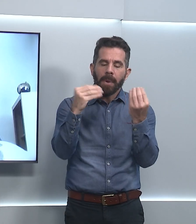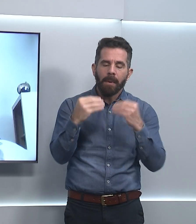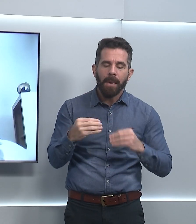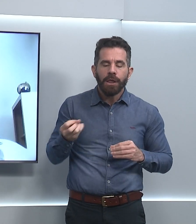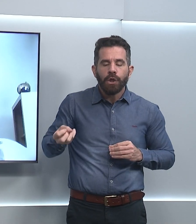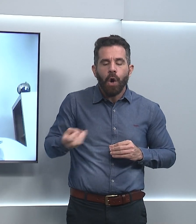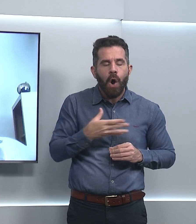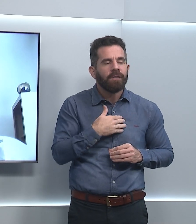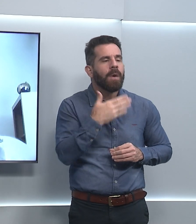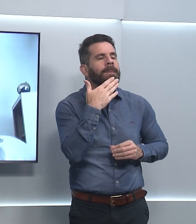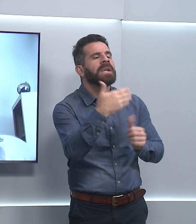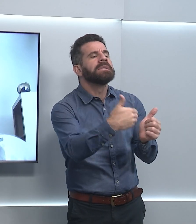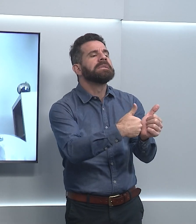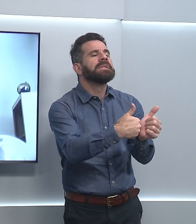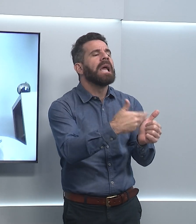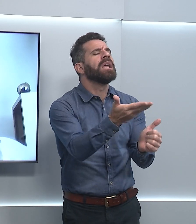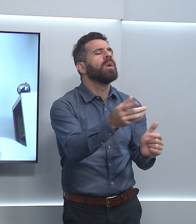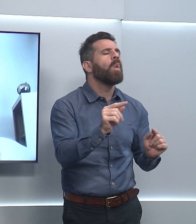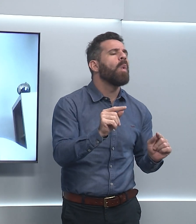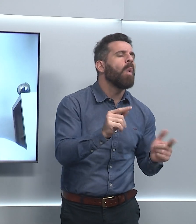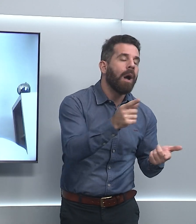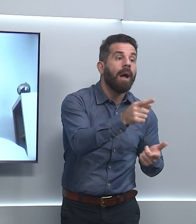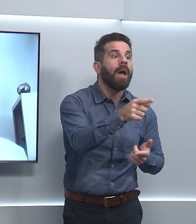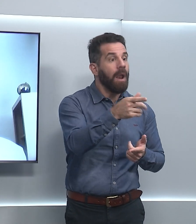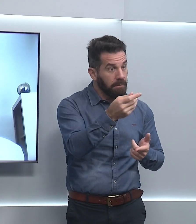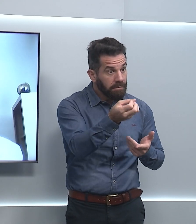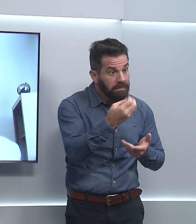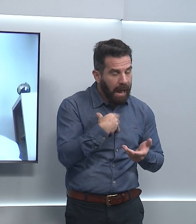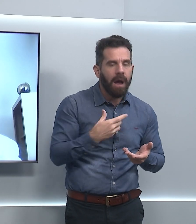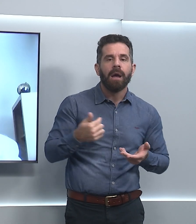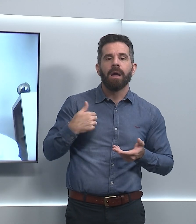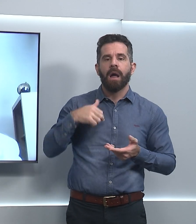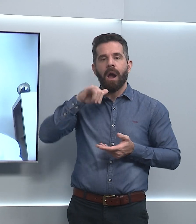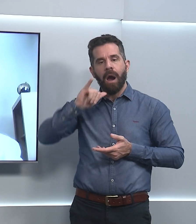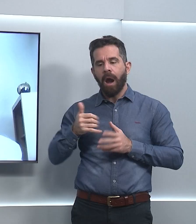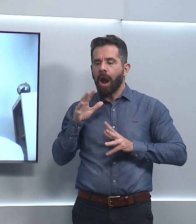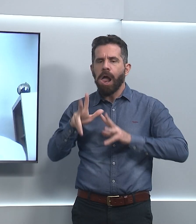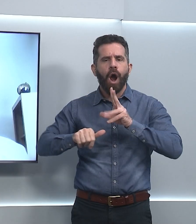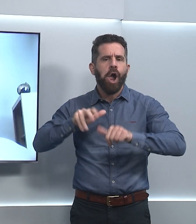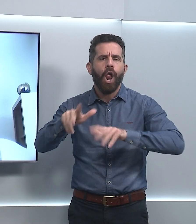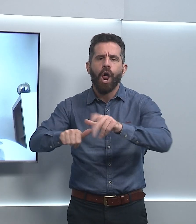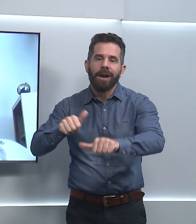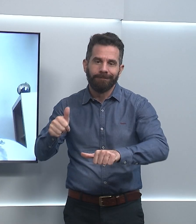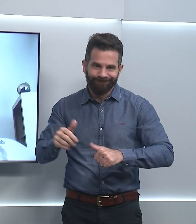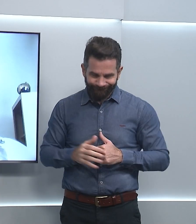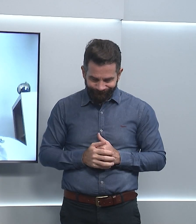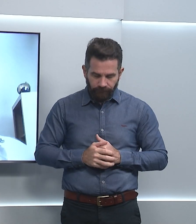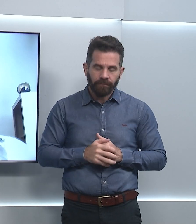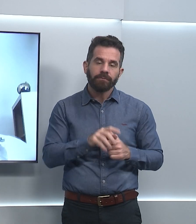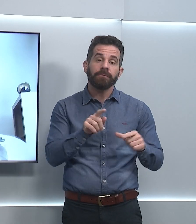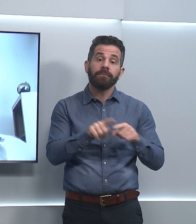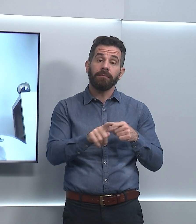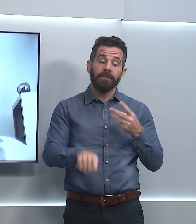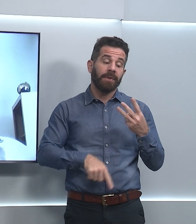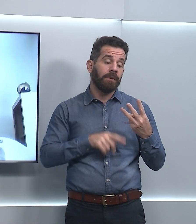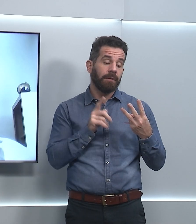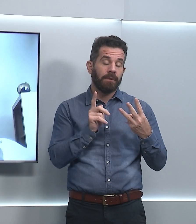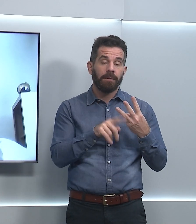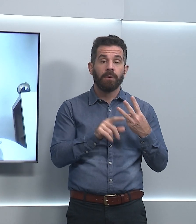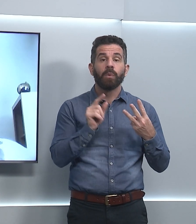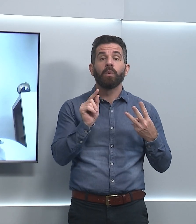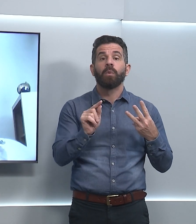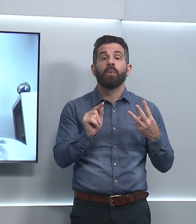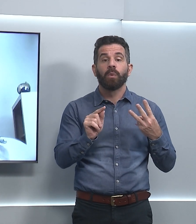cadastro, tem acesso ali à conta do idoso e aí vem a fraude. Nós podemos citar também, é muito comum